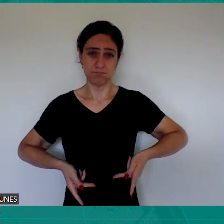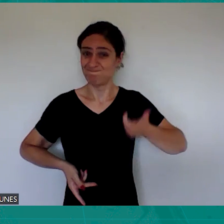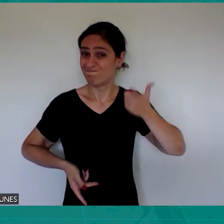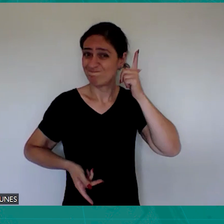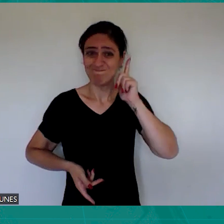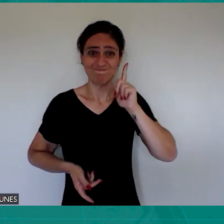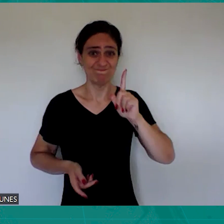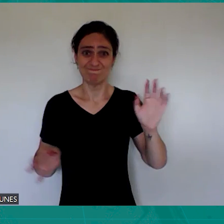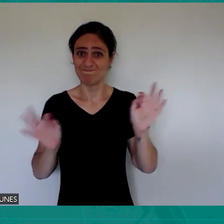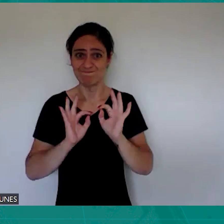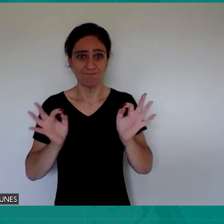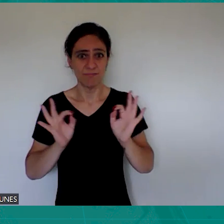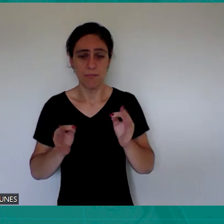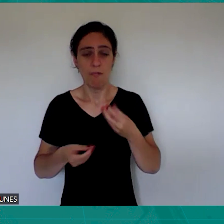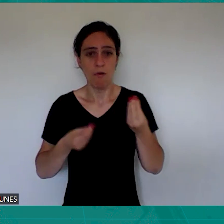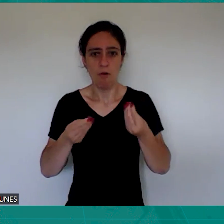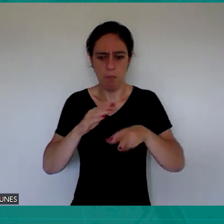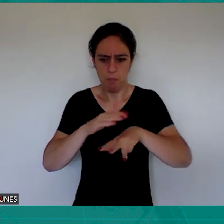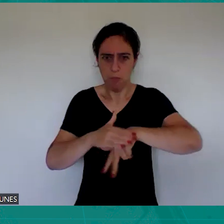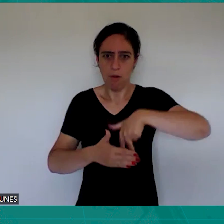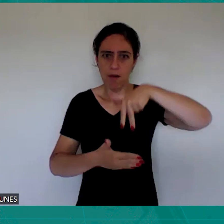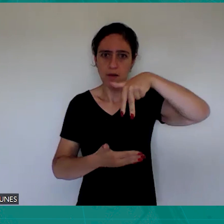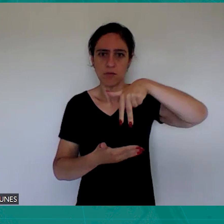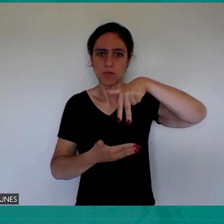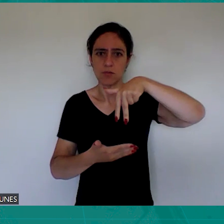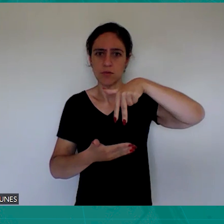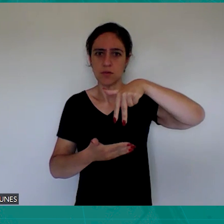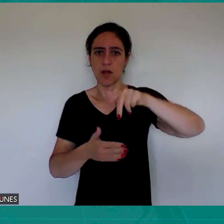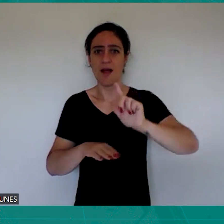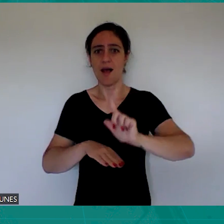homem que consegue ressuscitar Lázaro morto há 4 dias?